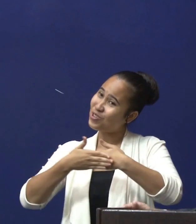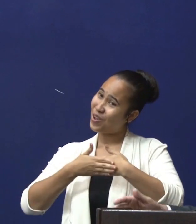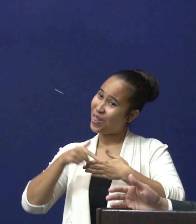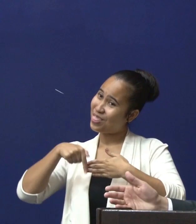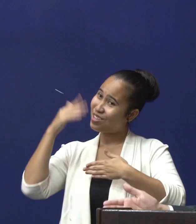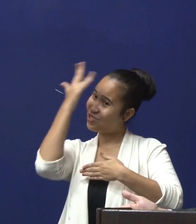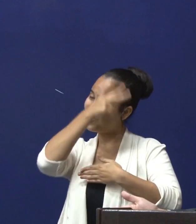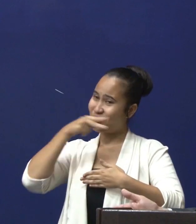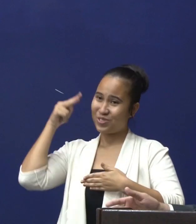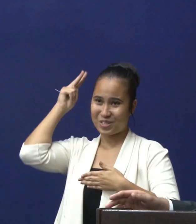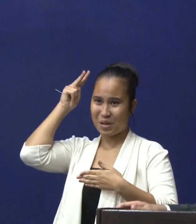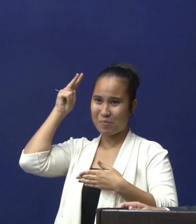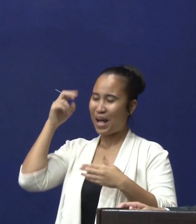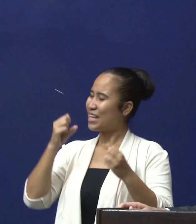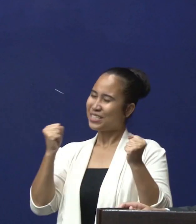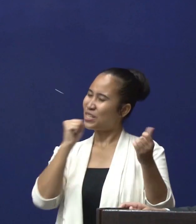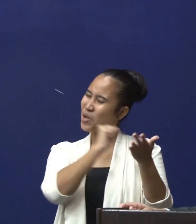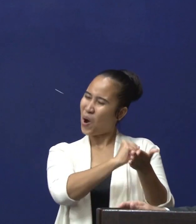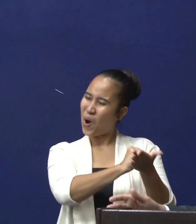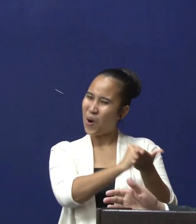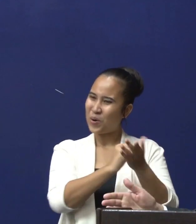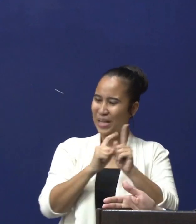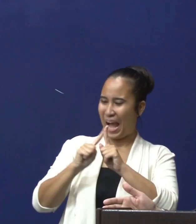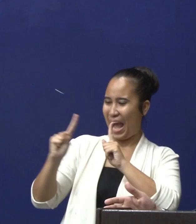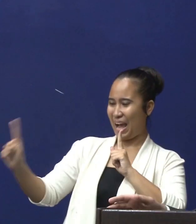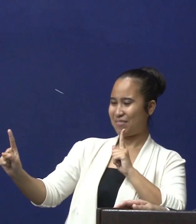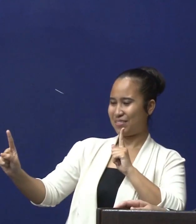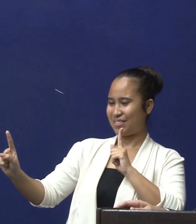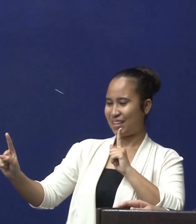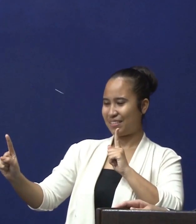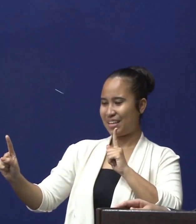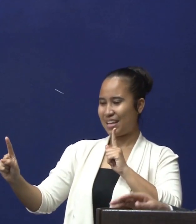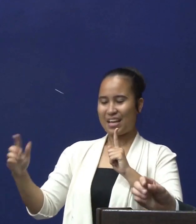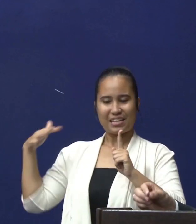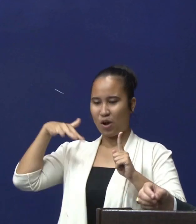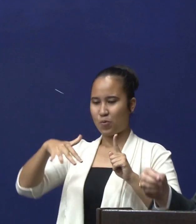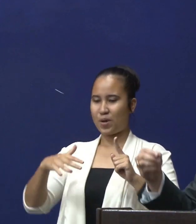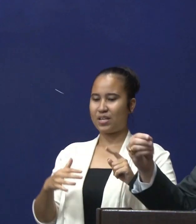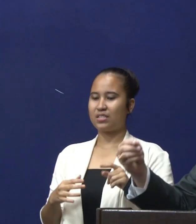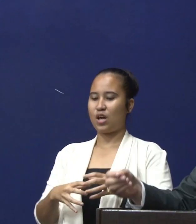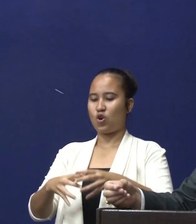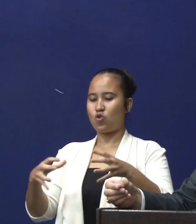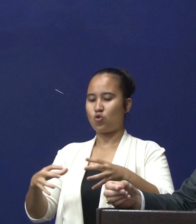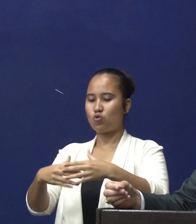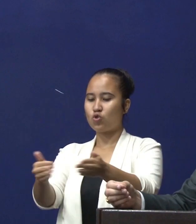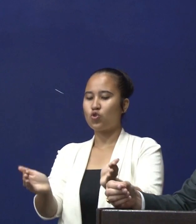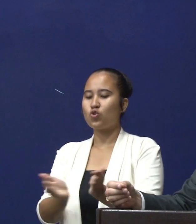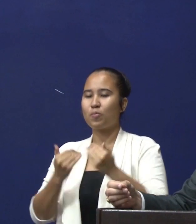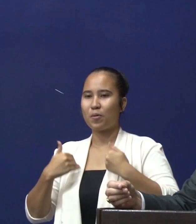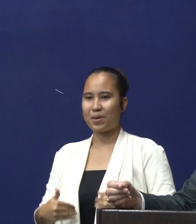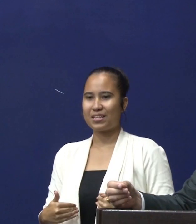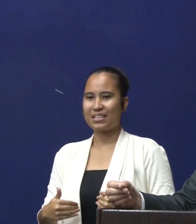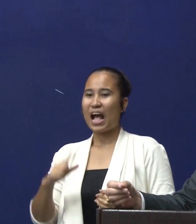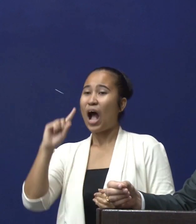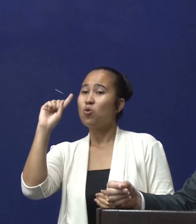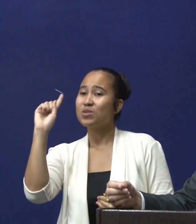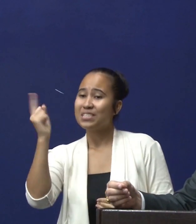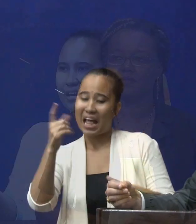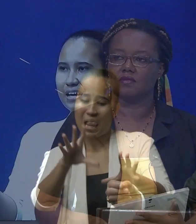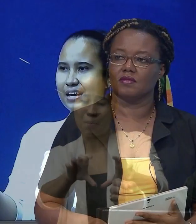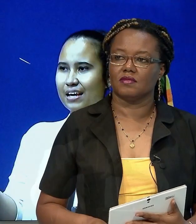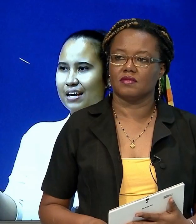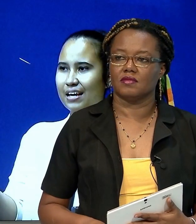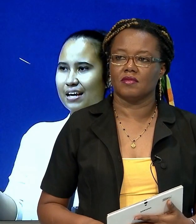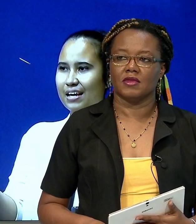als u niet aan die 1,5 wil houden, als u niet aan die 100 mensen wil houden, dan gaan we genoodzaakt zijn om het sneller in te voeren.